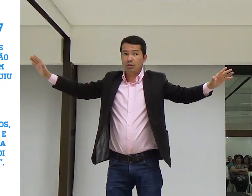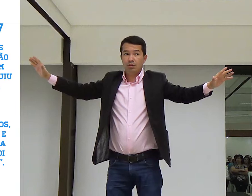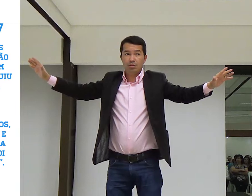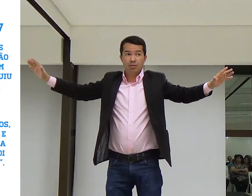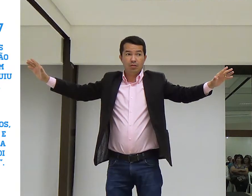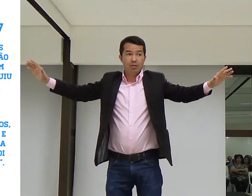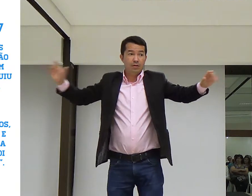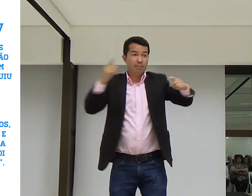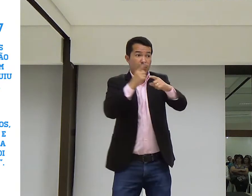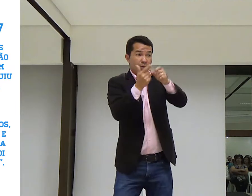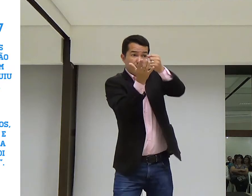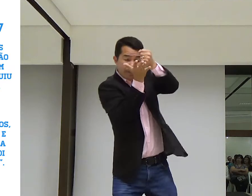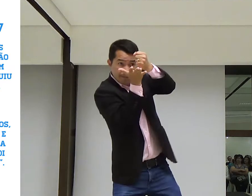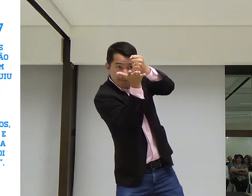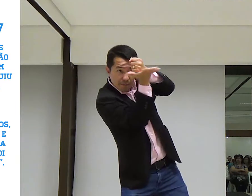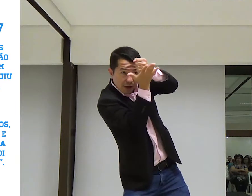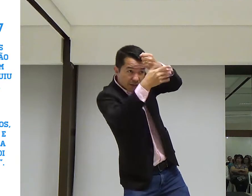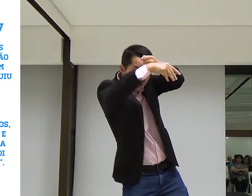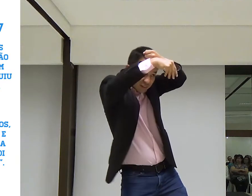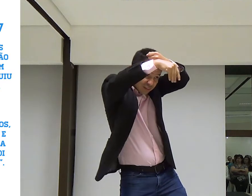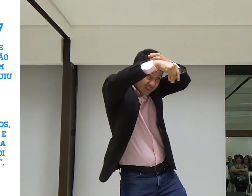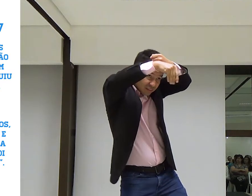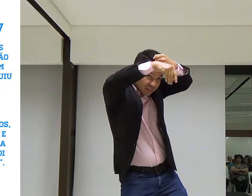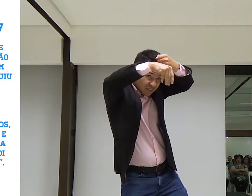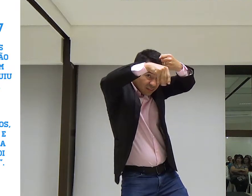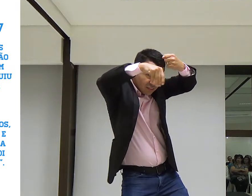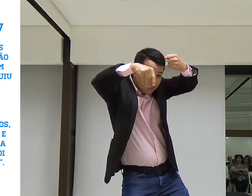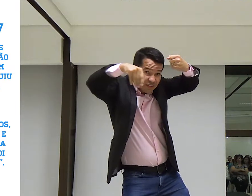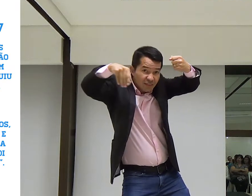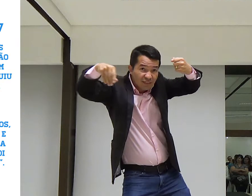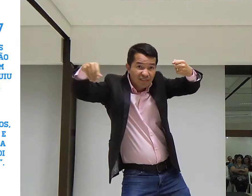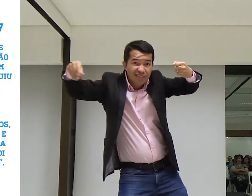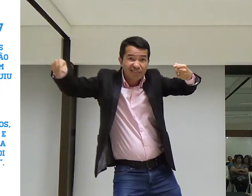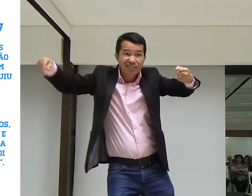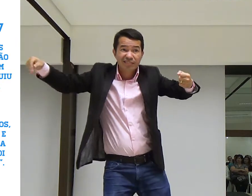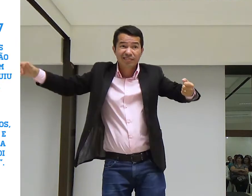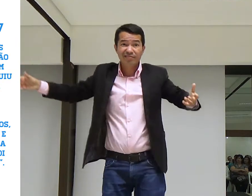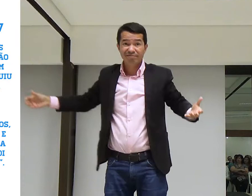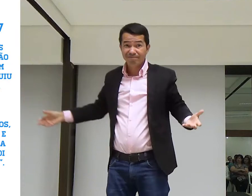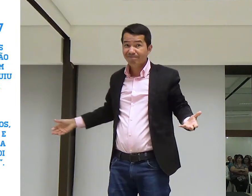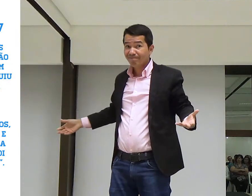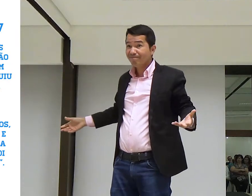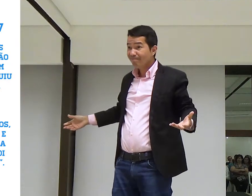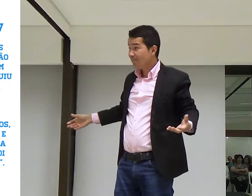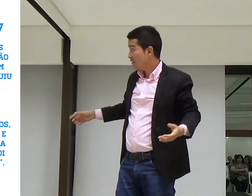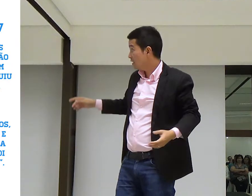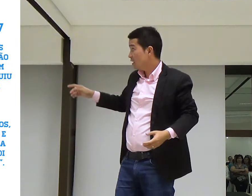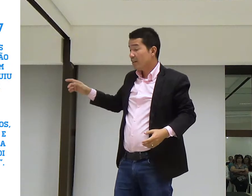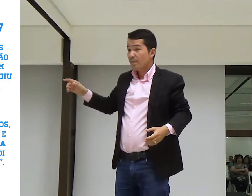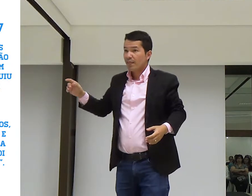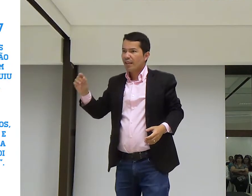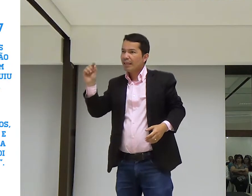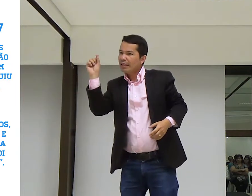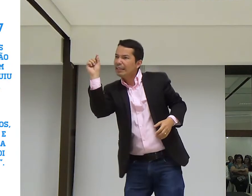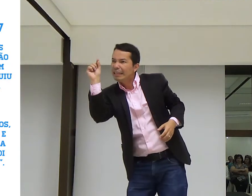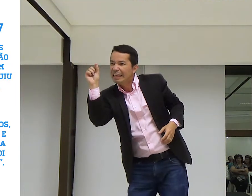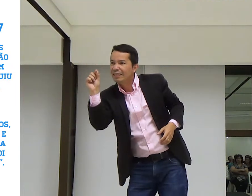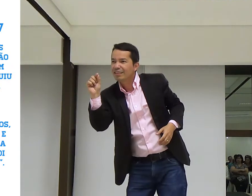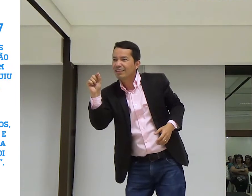e ela fica destruída. Então essa base, sendo uma areia, é